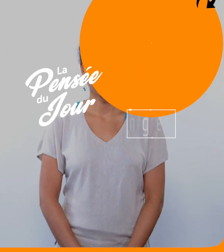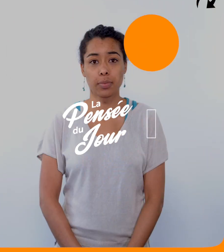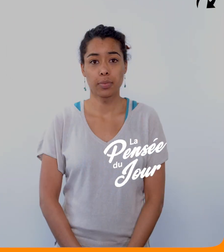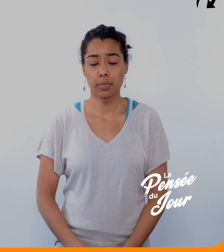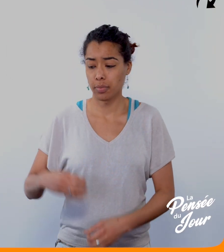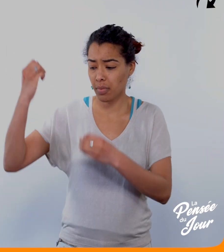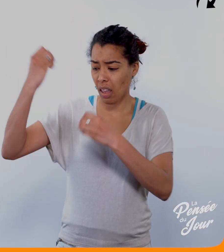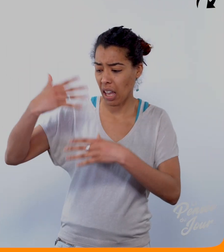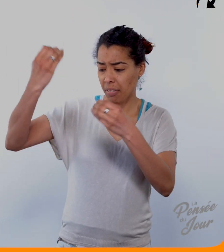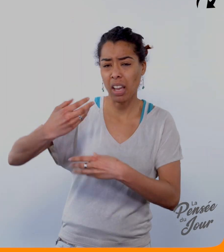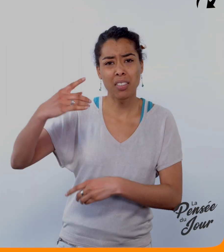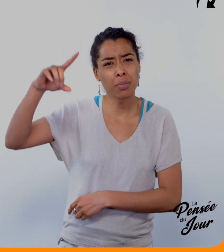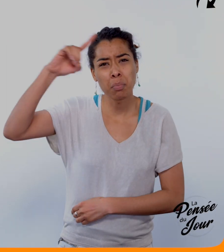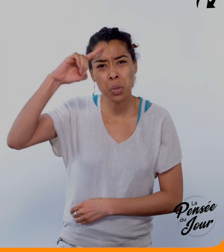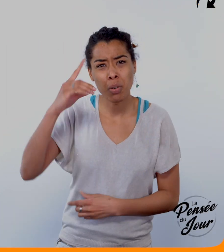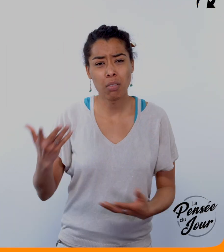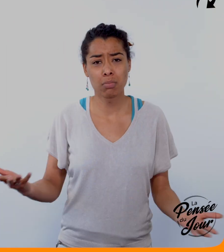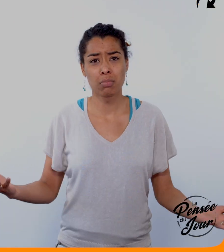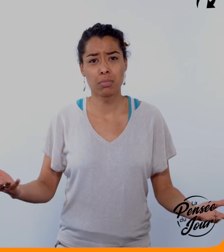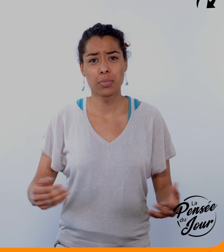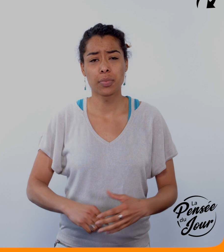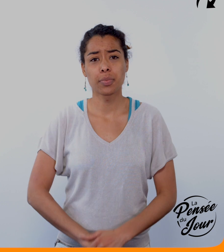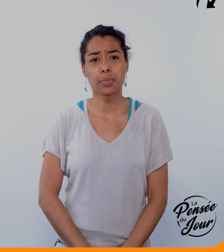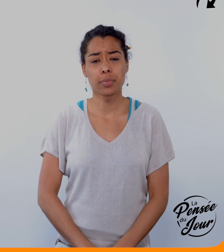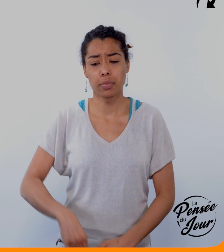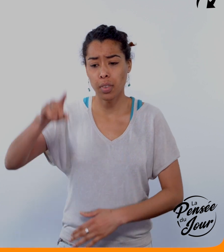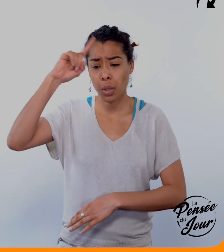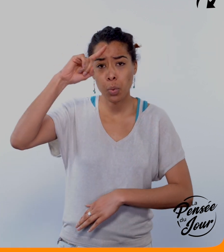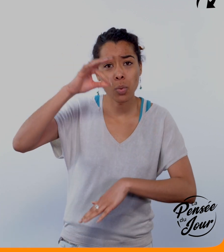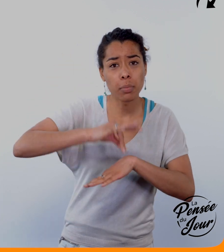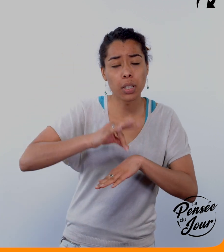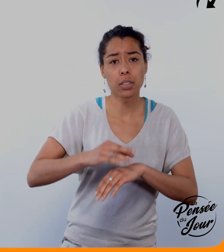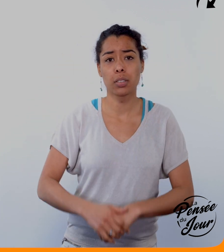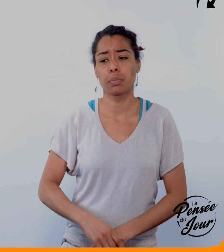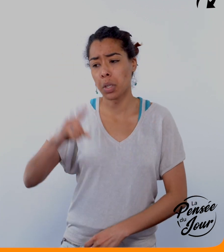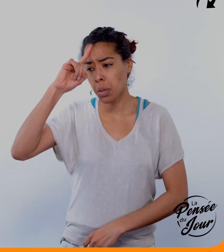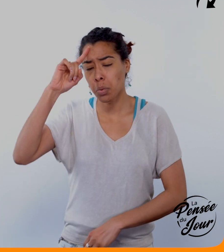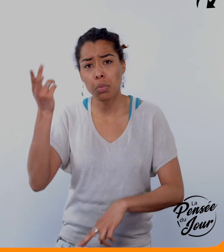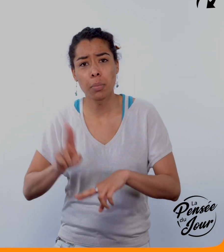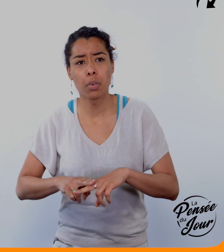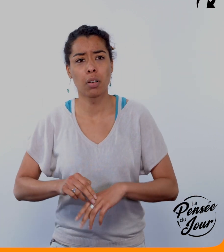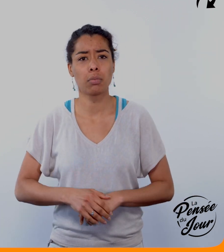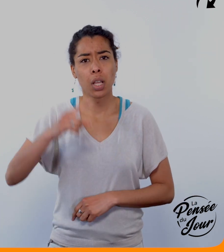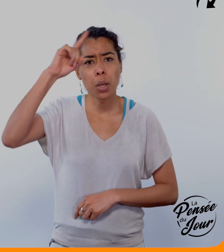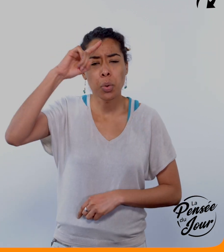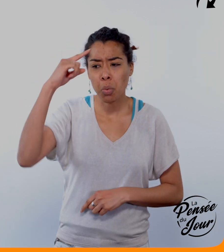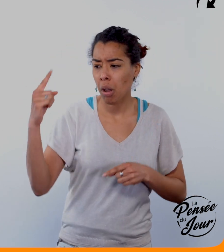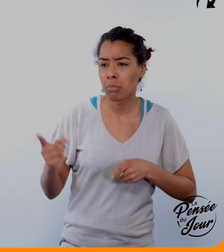Pourquoi tout cela m'est-il arrivé? Pourquoi la maladie? Pourquoi la mort? Pourquoi la guerre? Pourquoi la